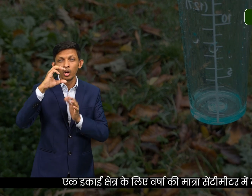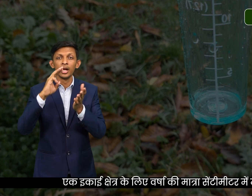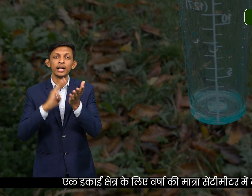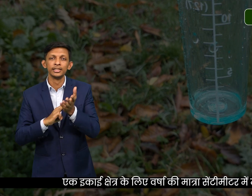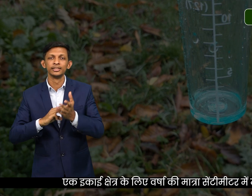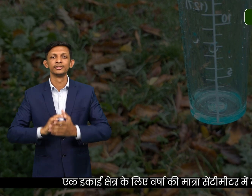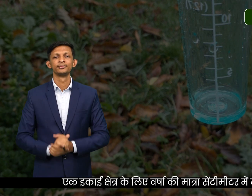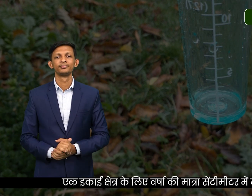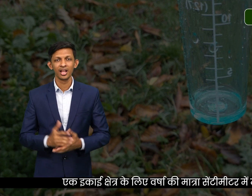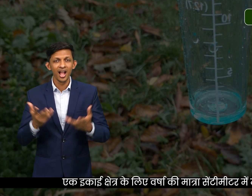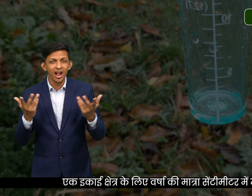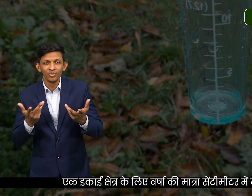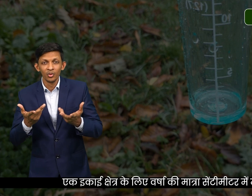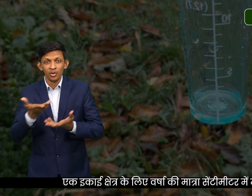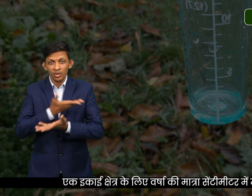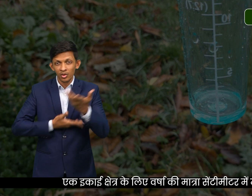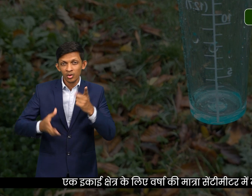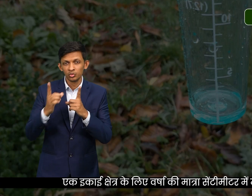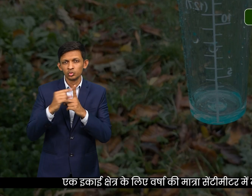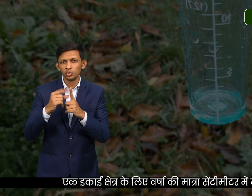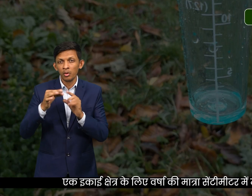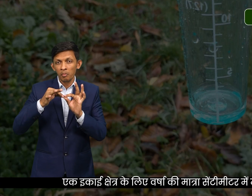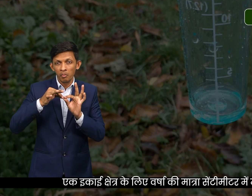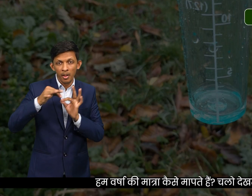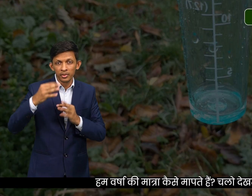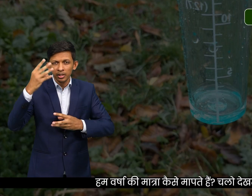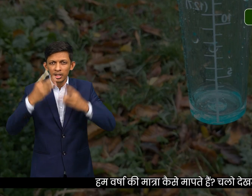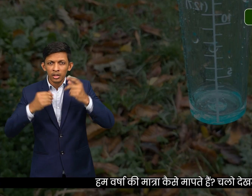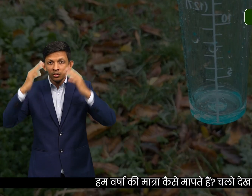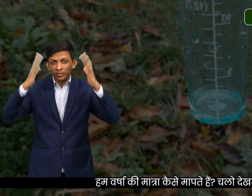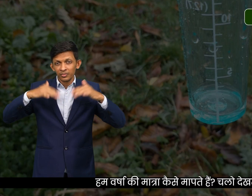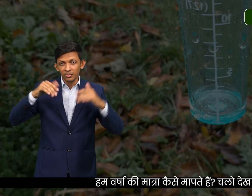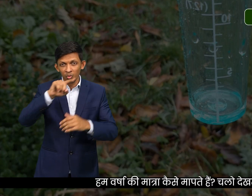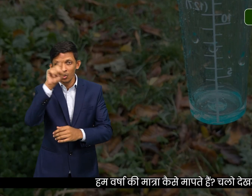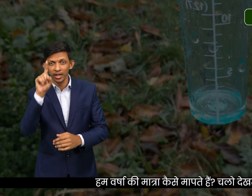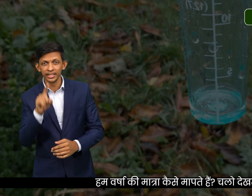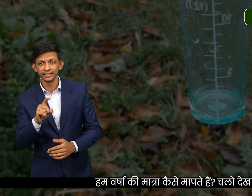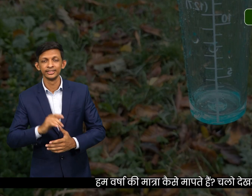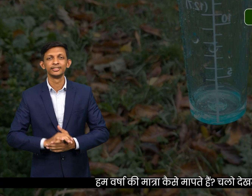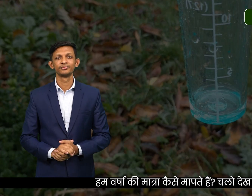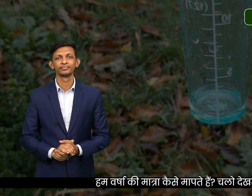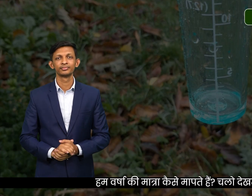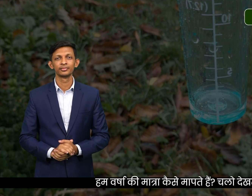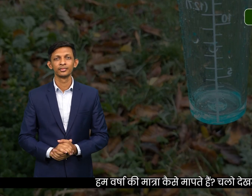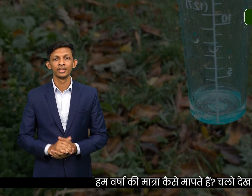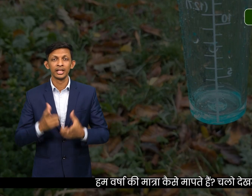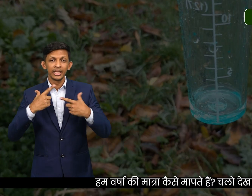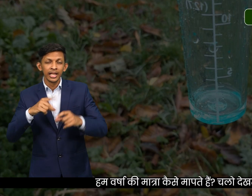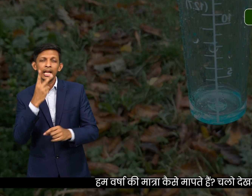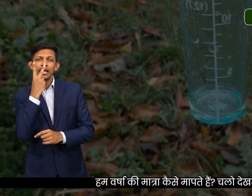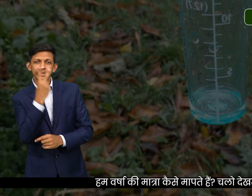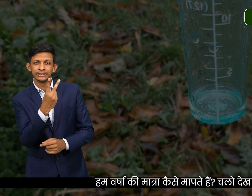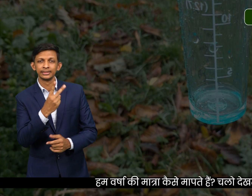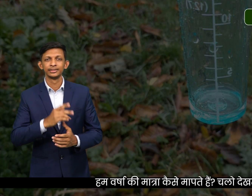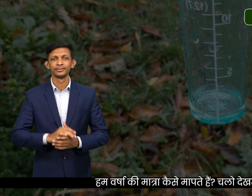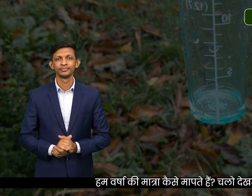लिए वर्षा की मात्रा सेंटीमीटर में मापा जाता है। हम वर्षा की मात्रा कैसे मापते हैं? चलो देखते